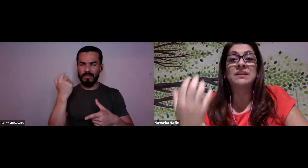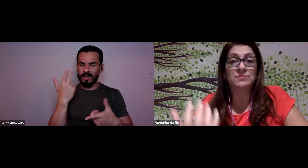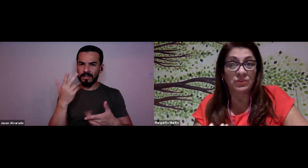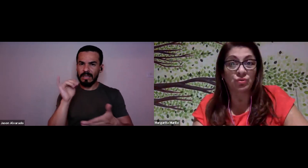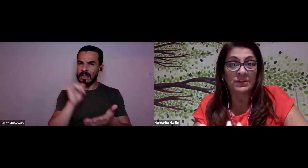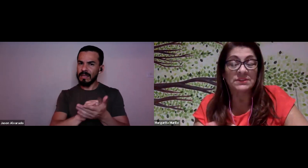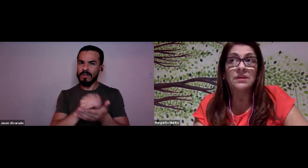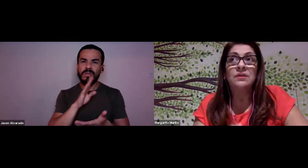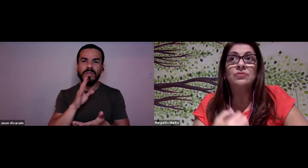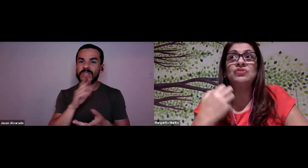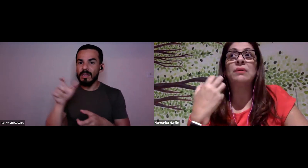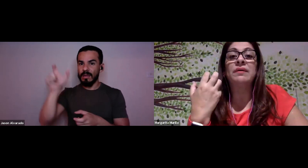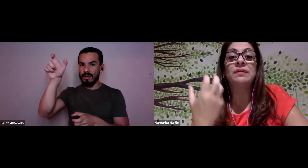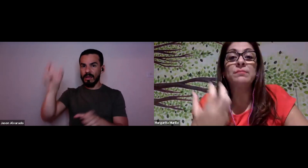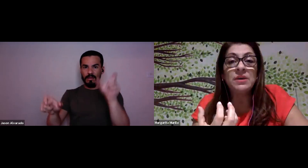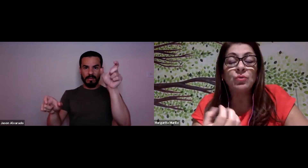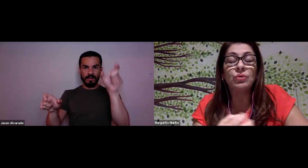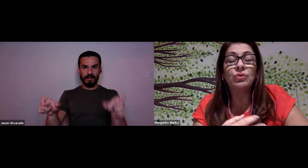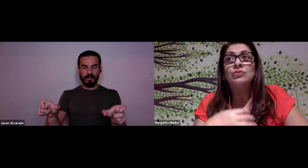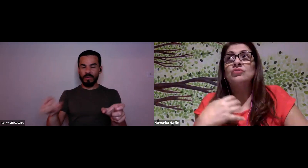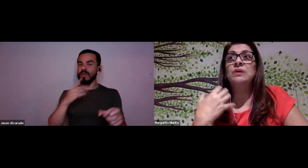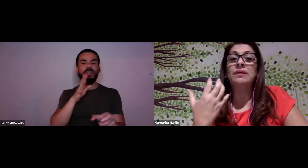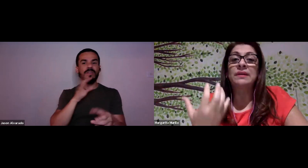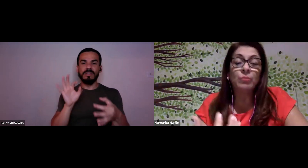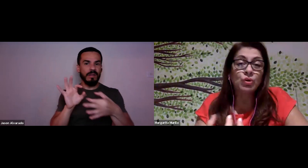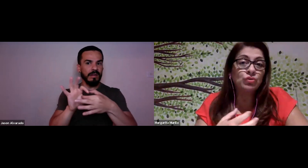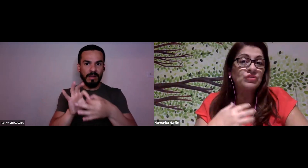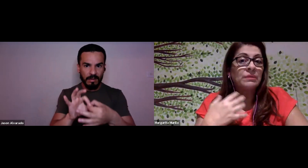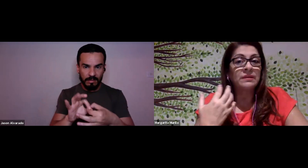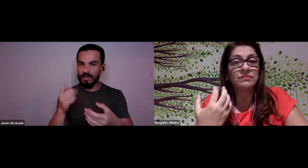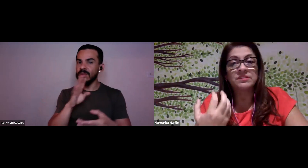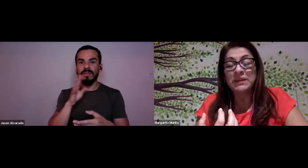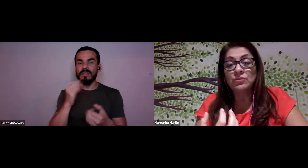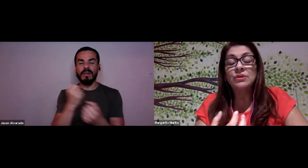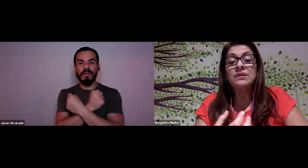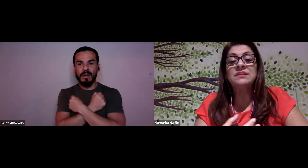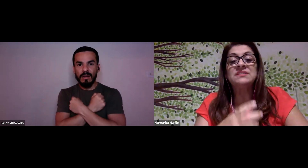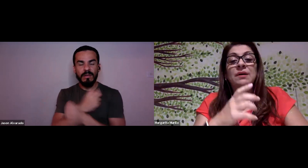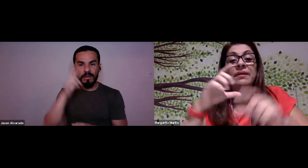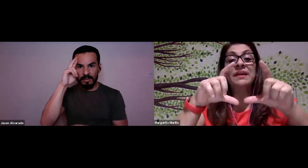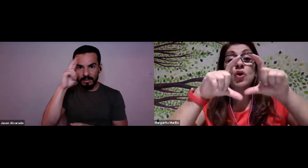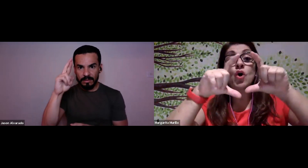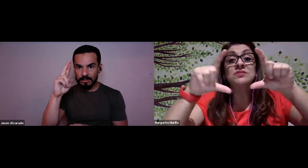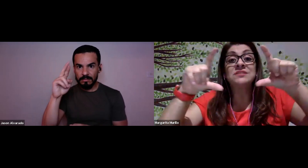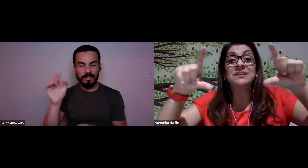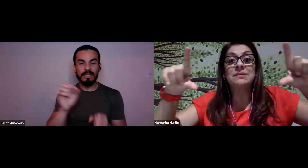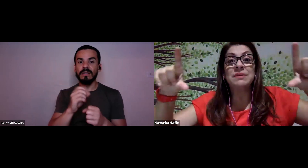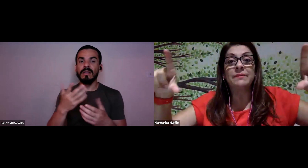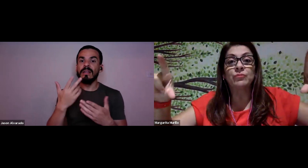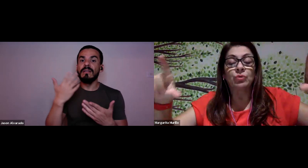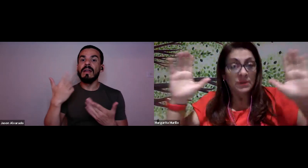no se habla de las personas no se habla del vínculo no se habla del amor no se habla del respeto ni se habla del